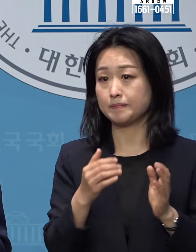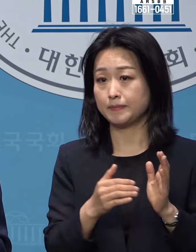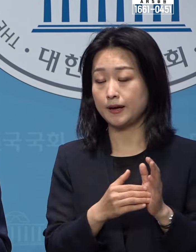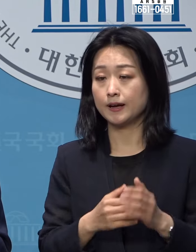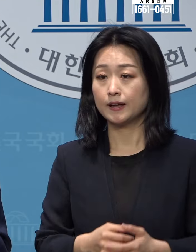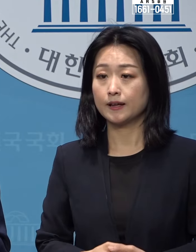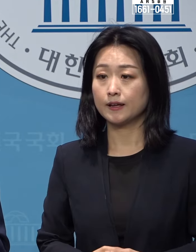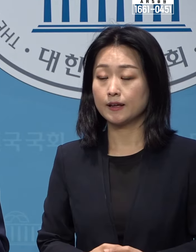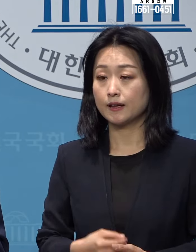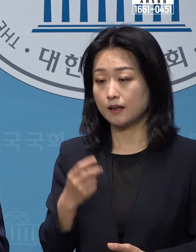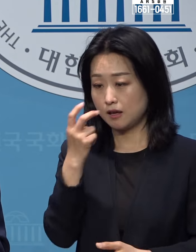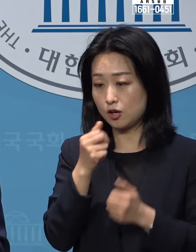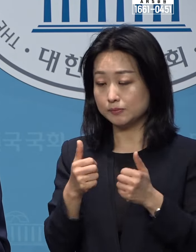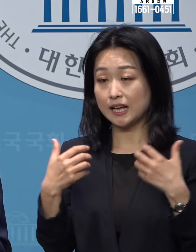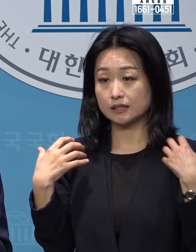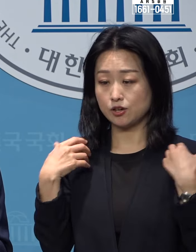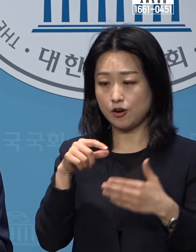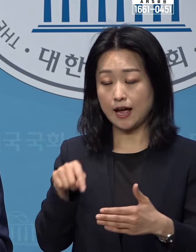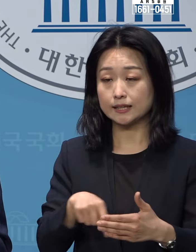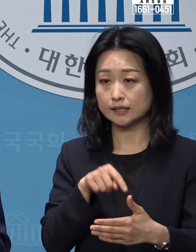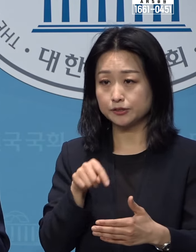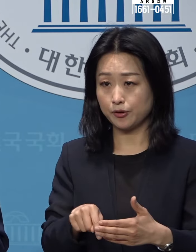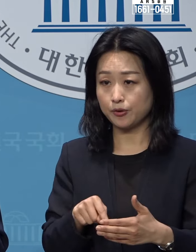심지어 검찰청사 안에서